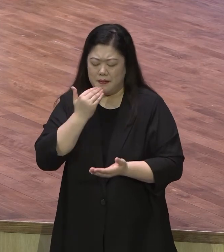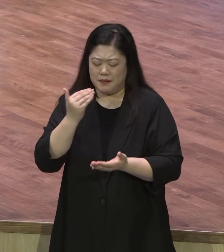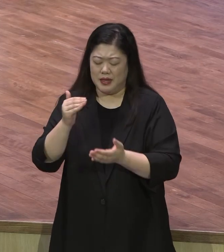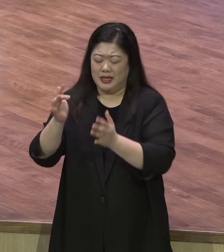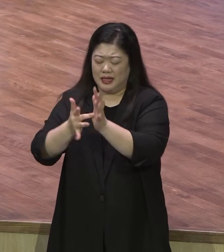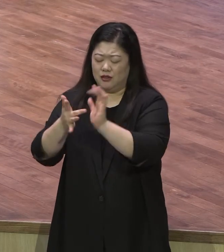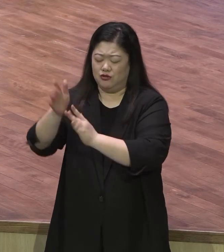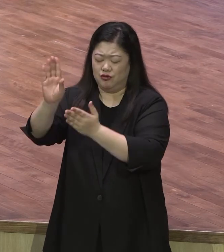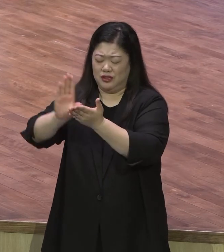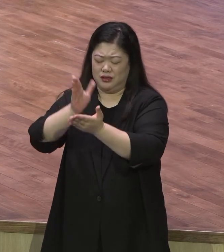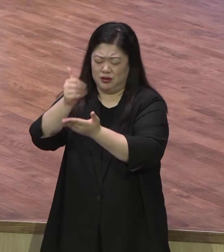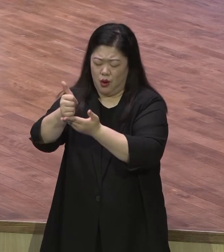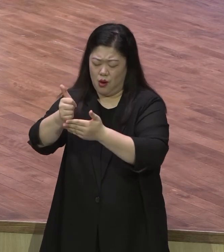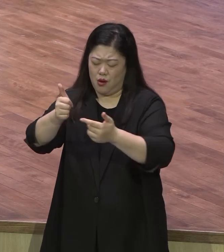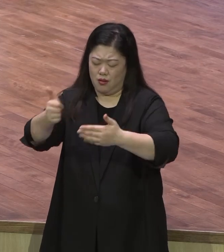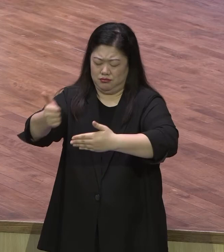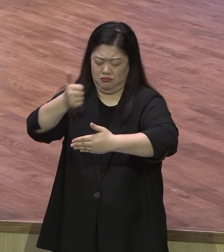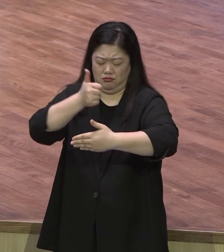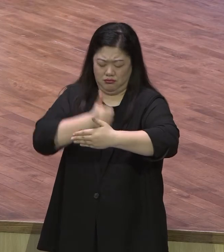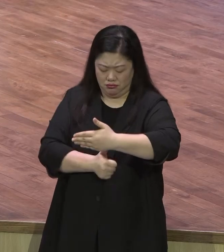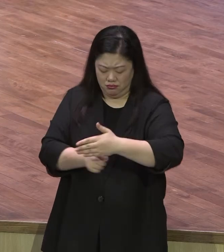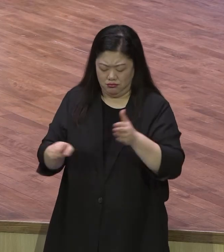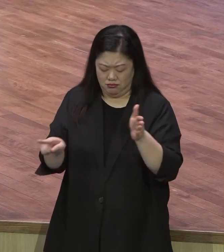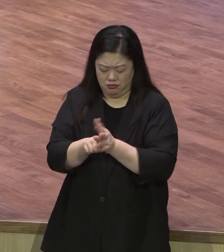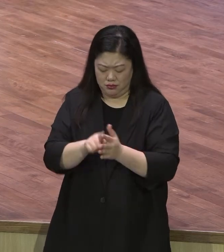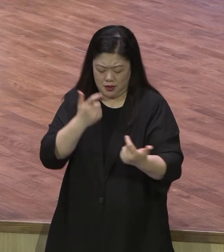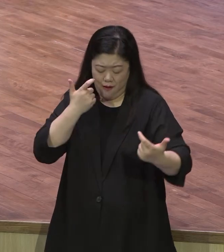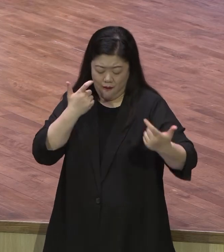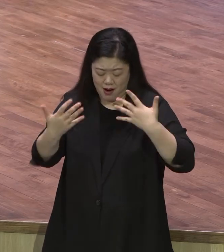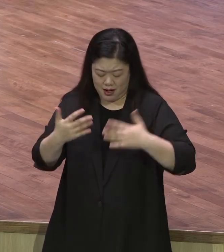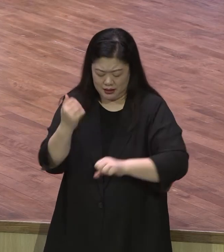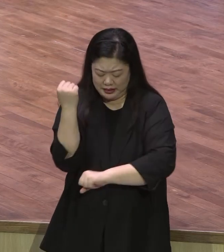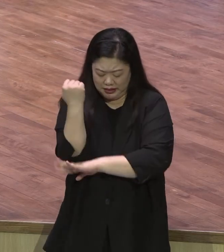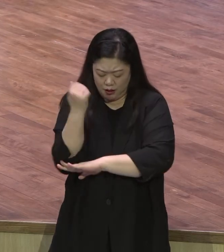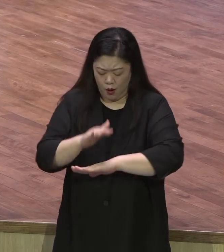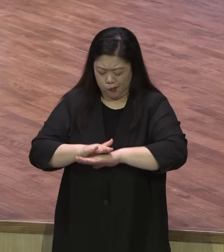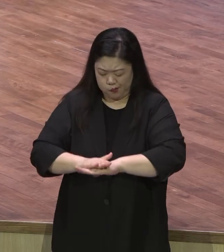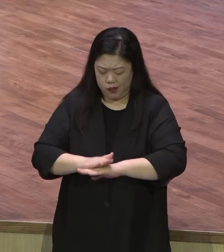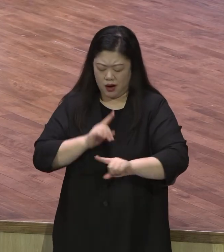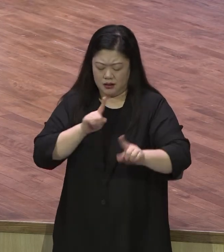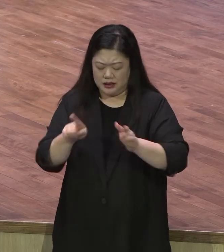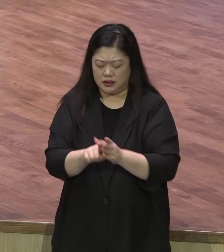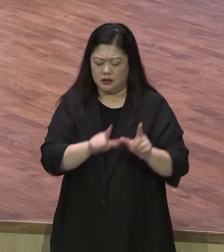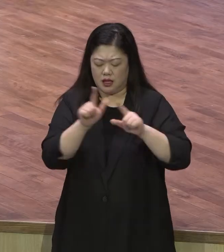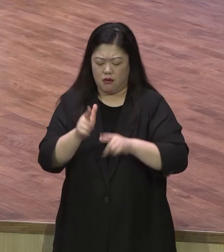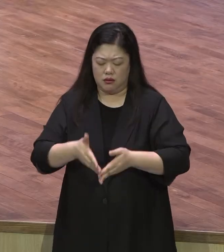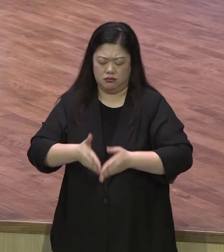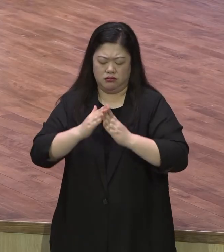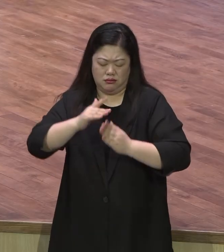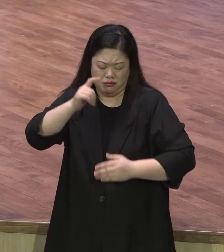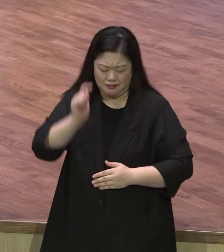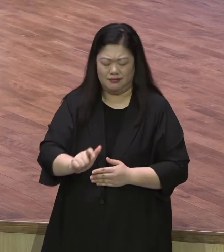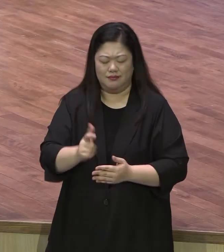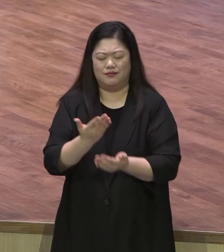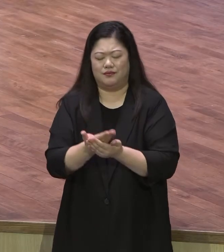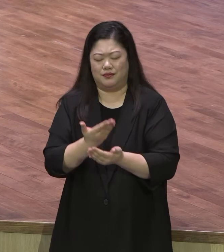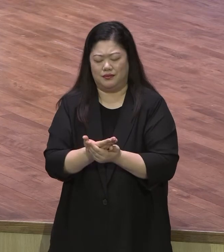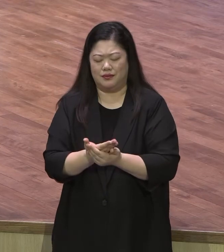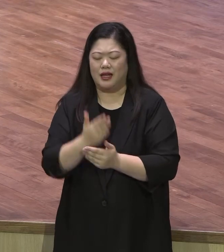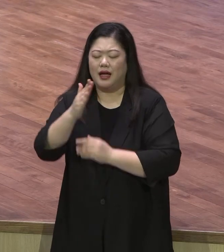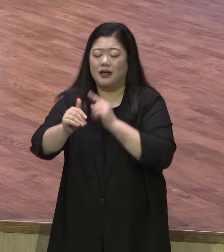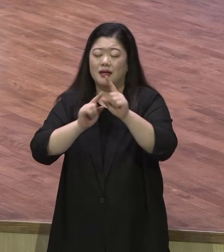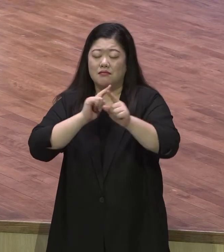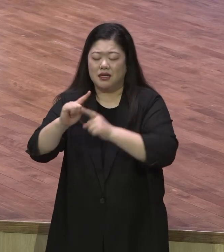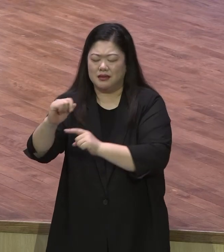반석과 같은 믿음으로 지혜로운 건축자들이 다 되게 하야 주옵사사 말씀으로 무장해서